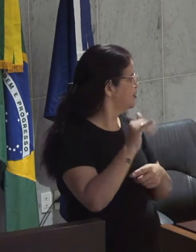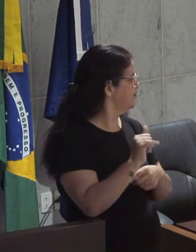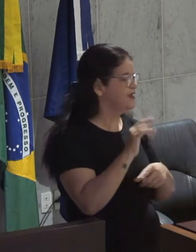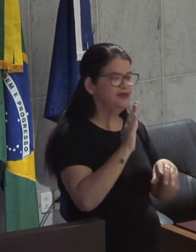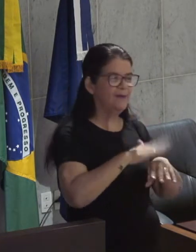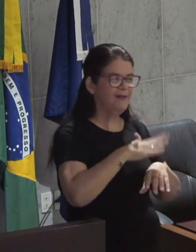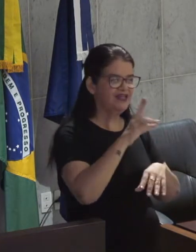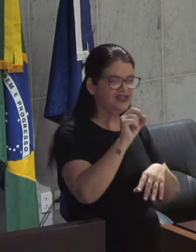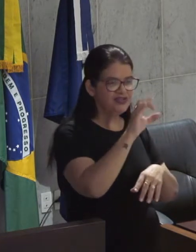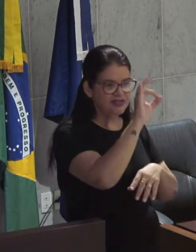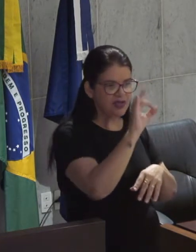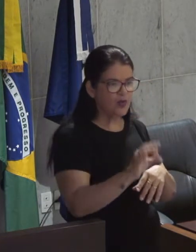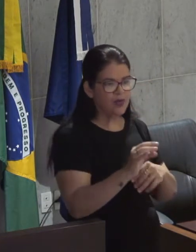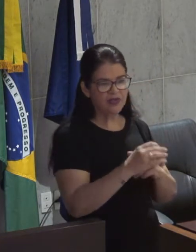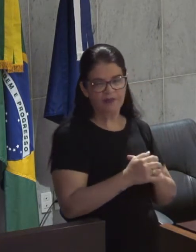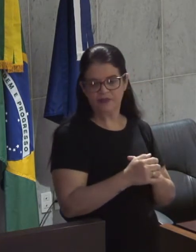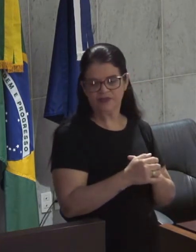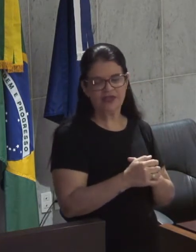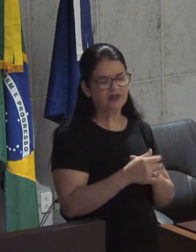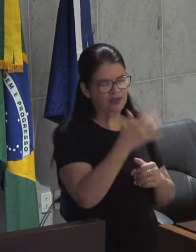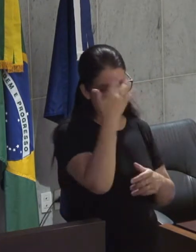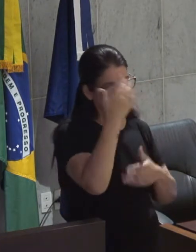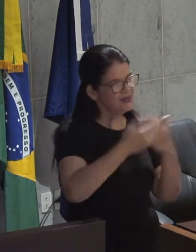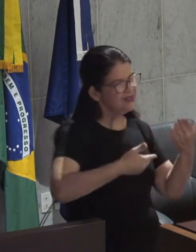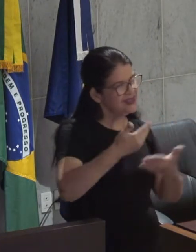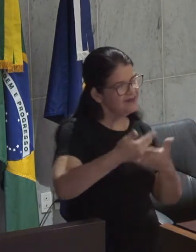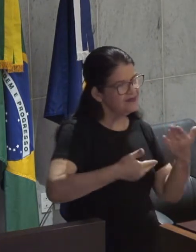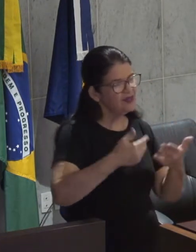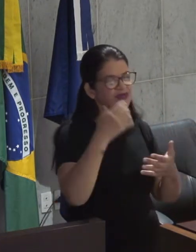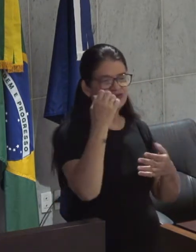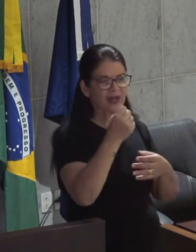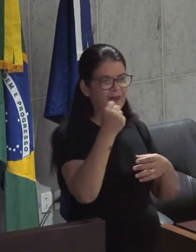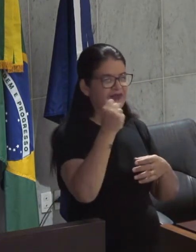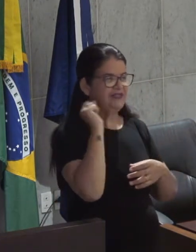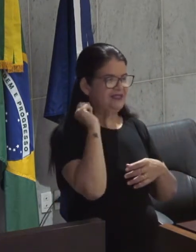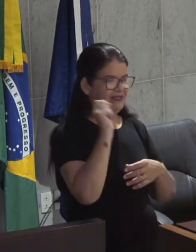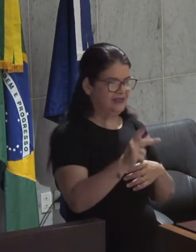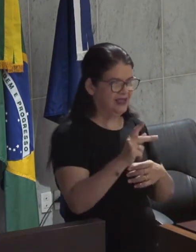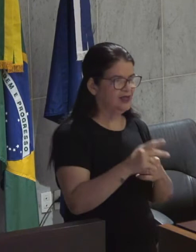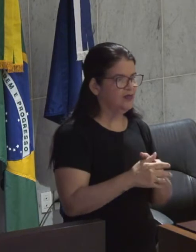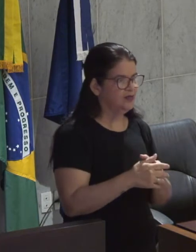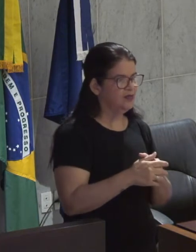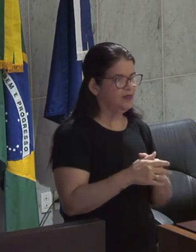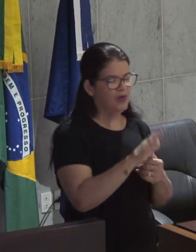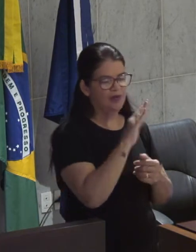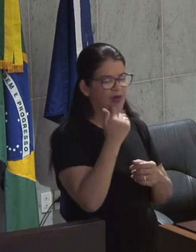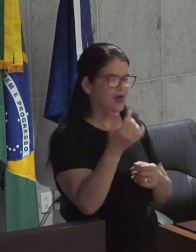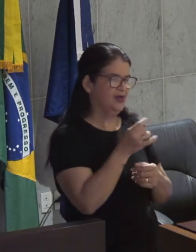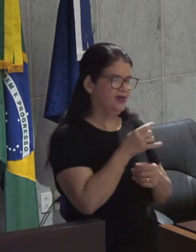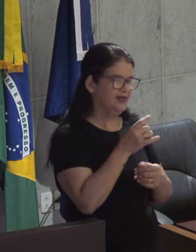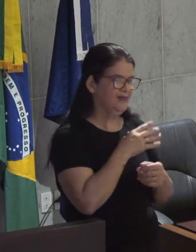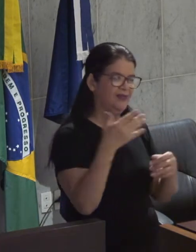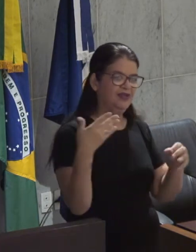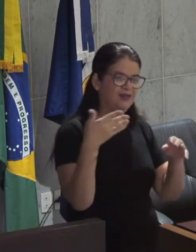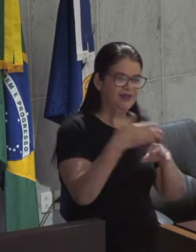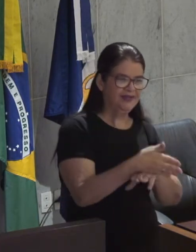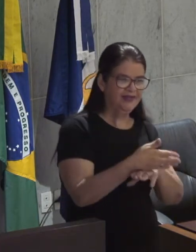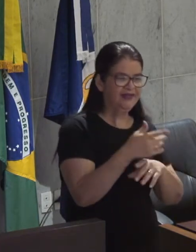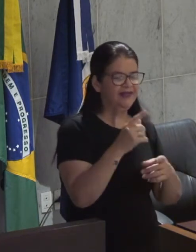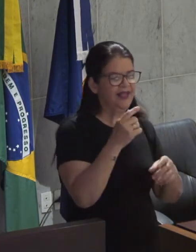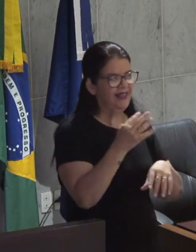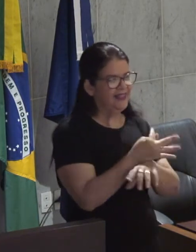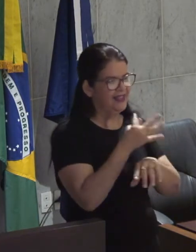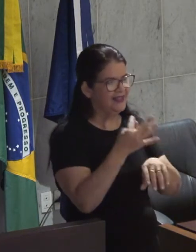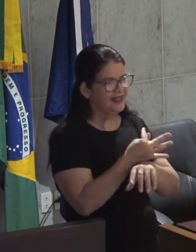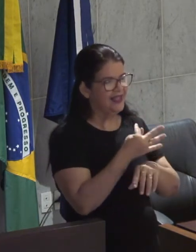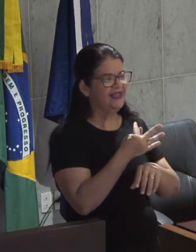de 50% dos servidores da Previdência se aposentaram, morrendo de medo de entrar na danada da